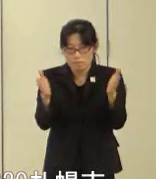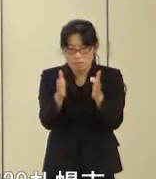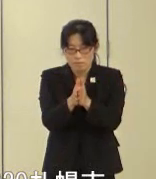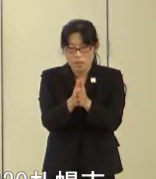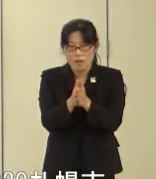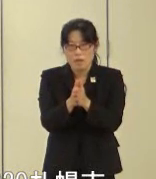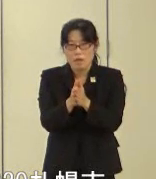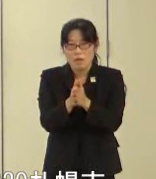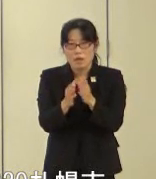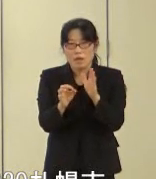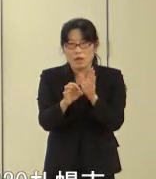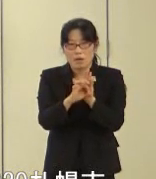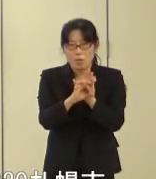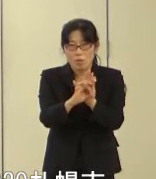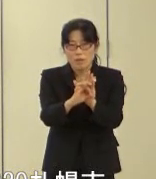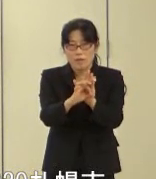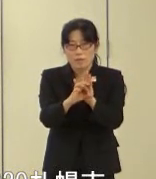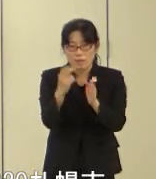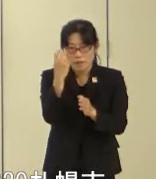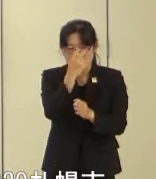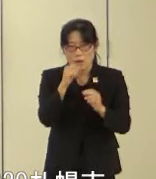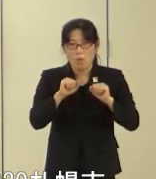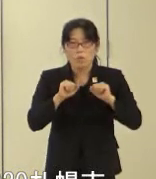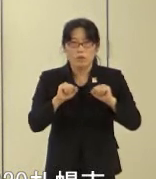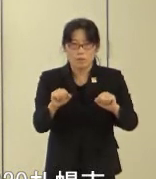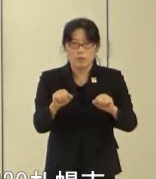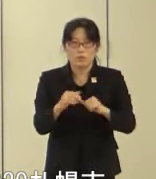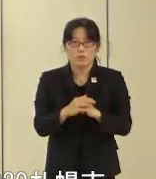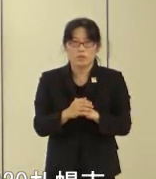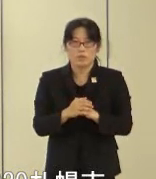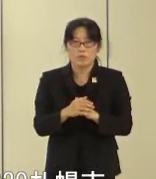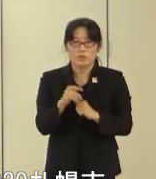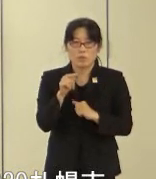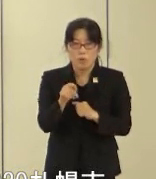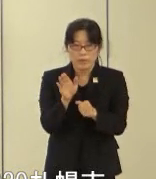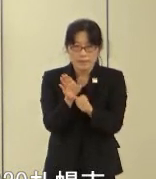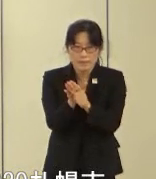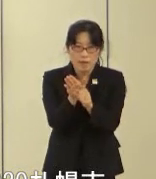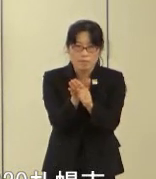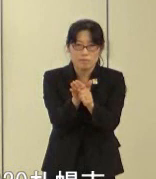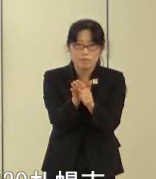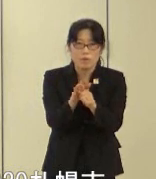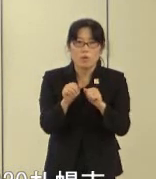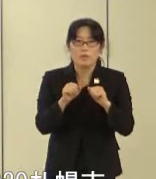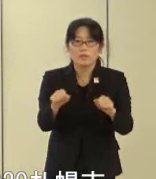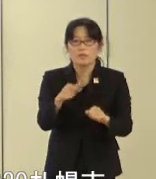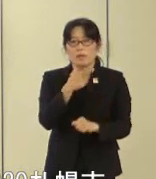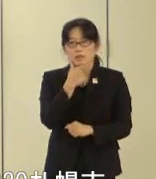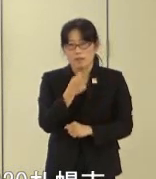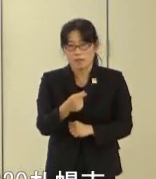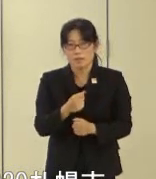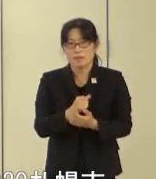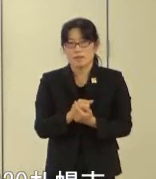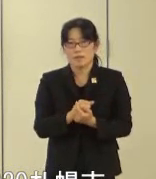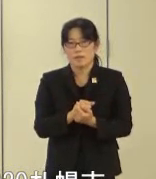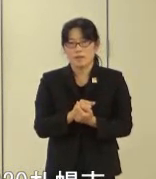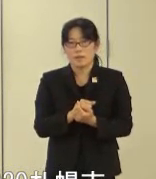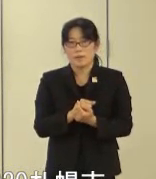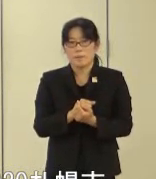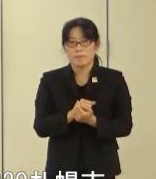体検査を行うこととしております。ここへの支援をしていきたいというふうに思います。ここ